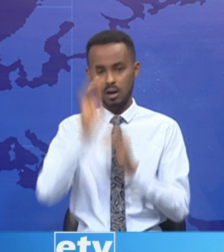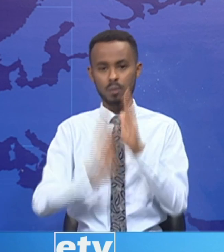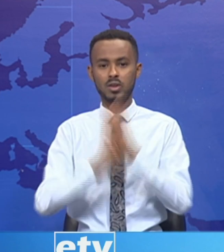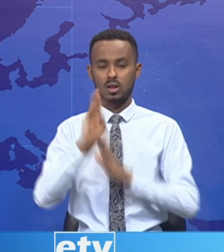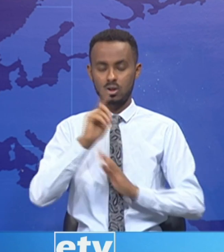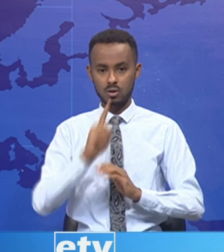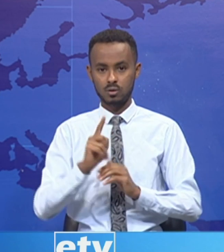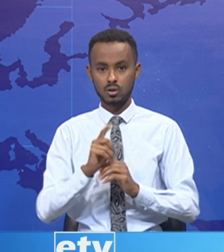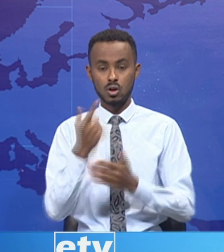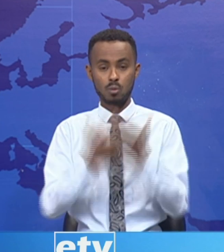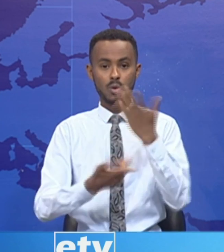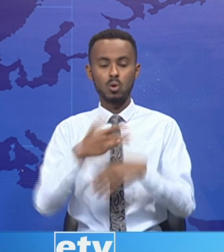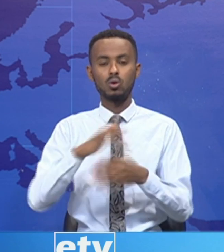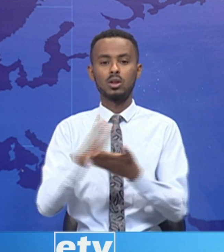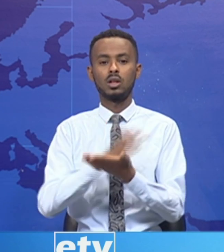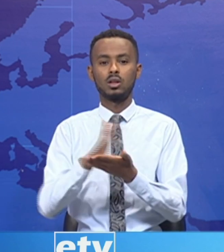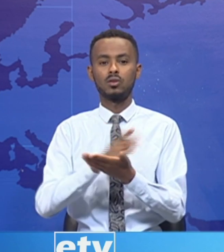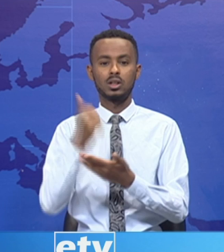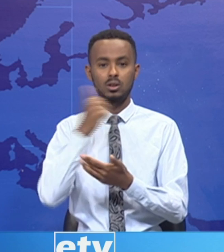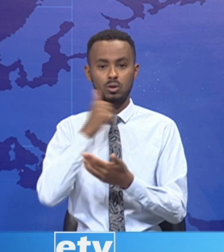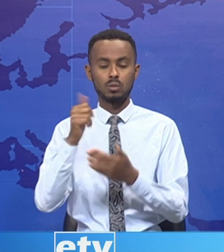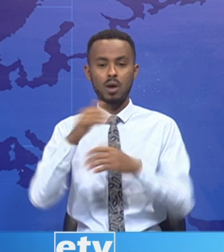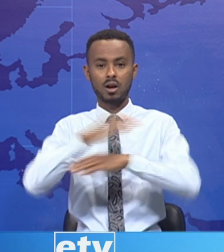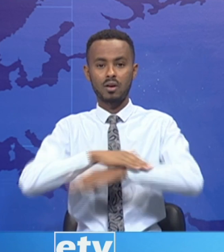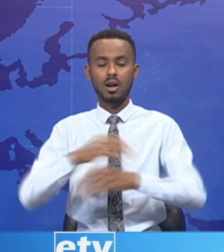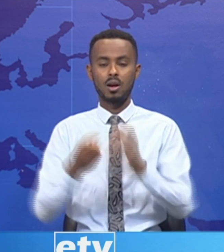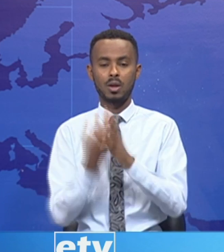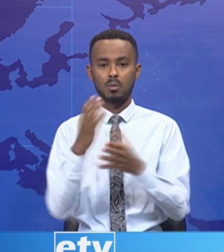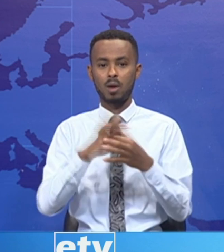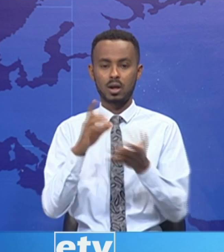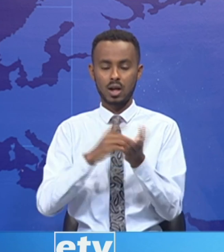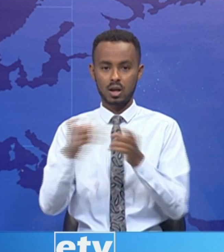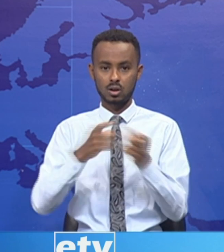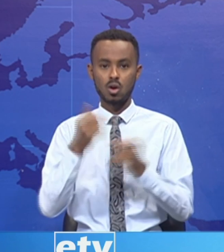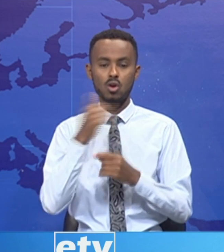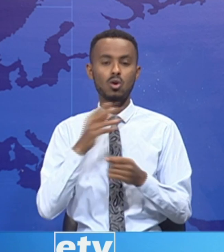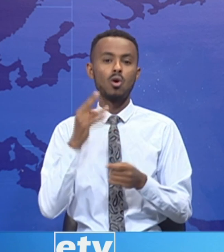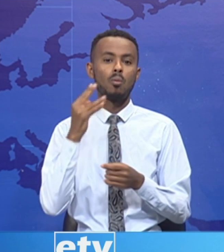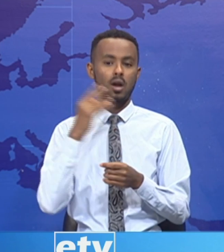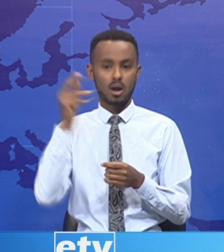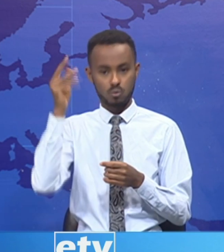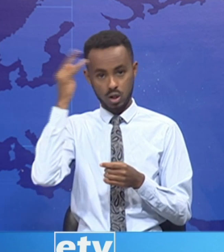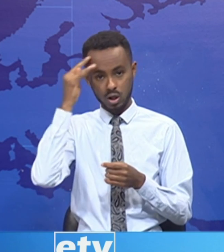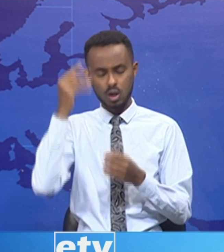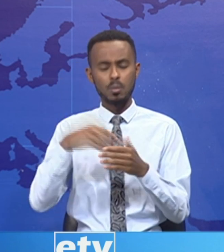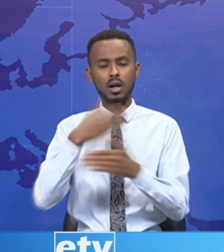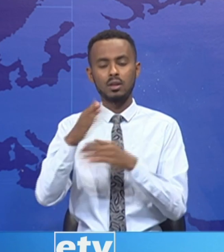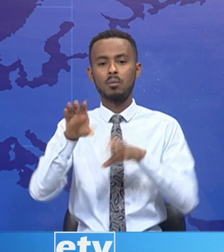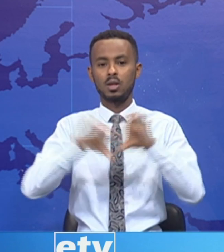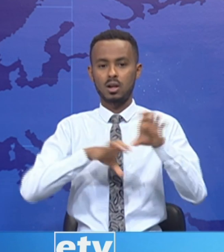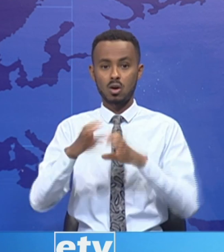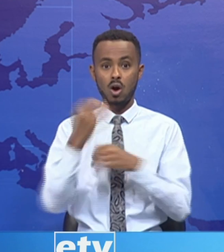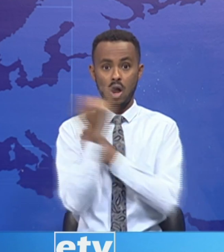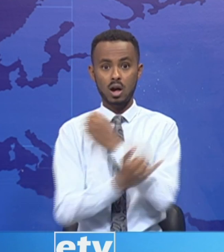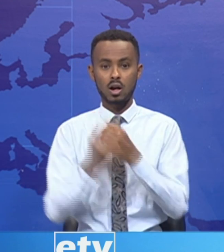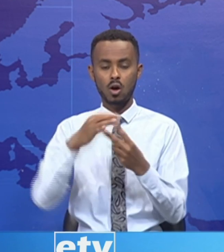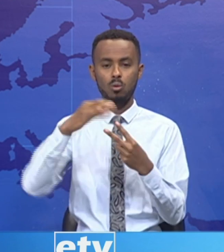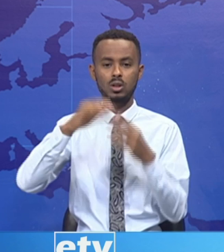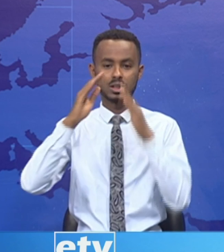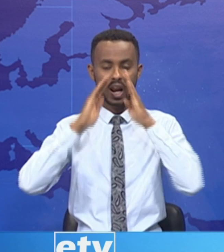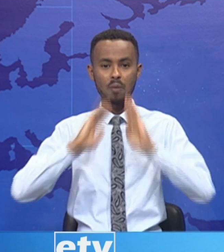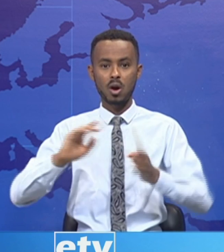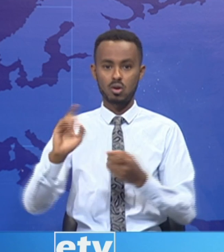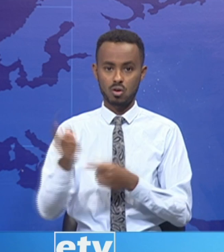ነው። በውይይቱ የተሳተፉት የሴቶች ማረፊያና ልማት ማህበር ዳይሬክተር ወይዘሮ ማርያም ሙኒር በቀጣይ የሚካሄደው ሀገራዊ ምርጫ